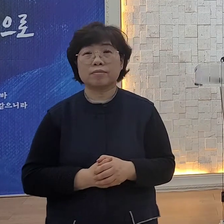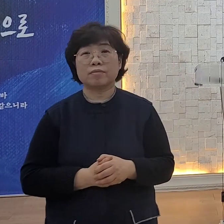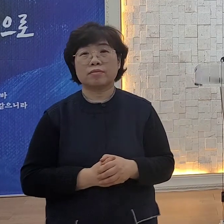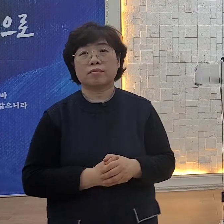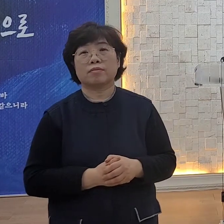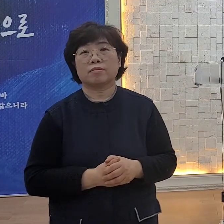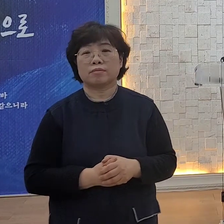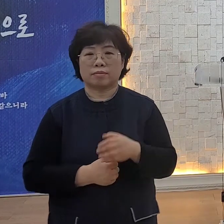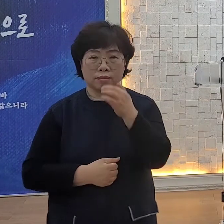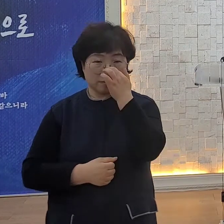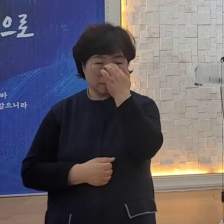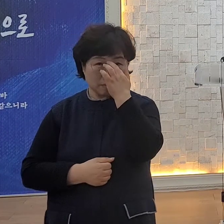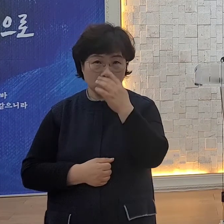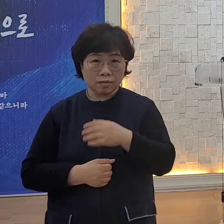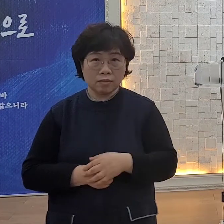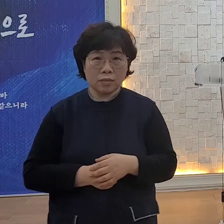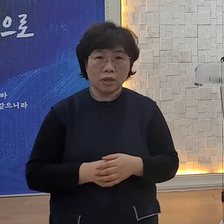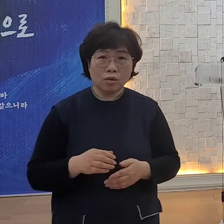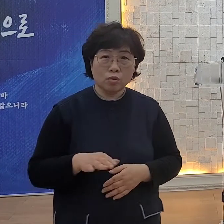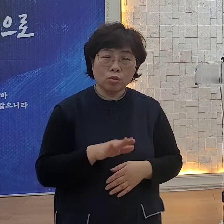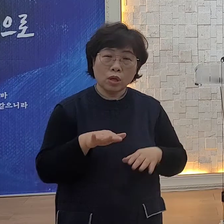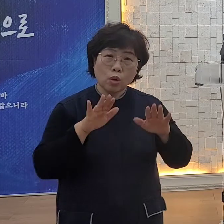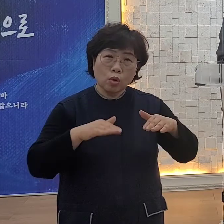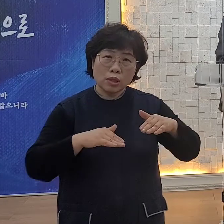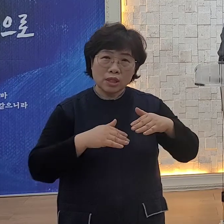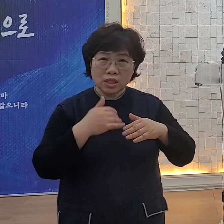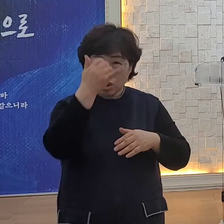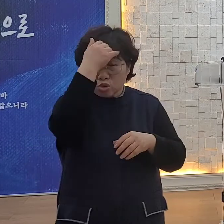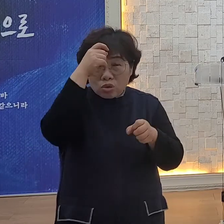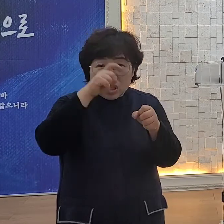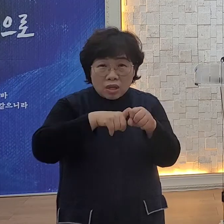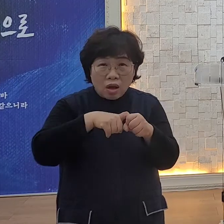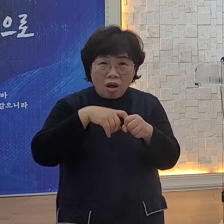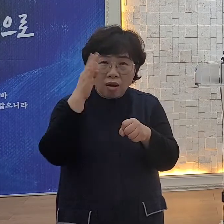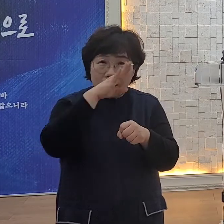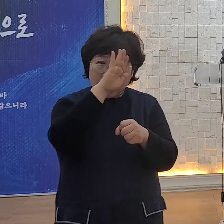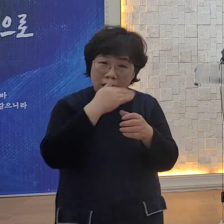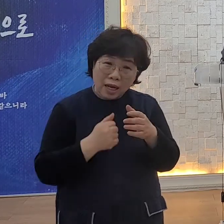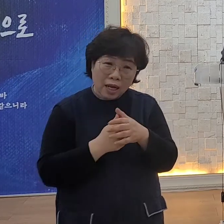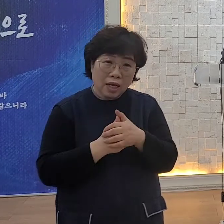쭉 보면서 우리가 기억해야 될 것이 뭐냐면 이게 겉으로 보기에는